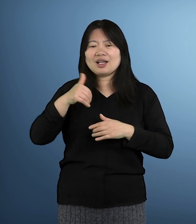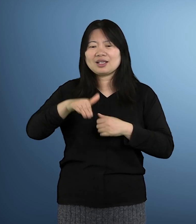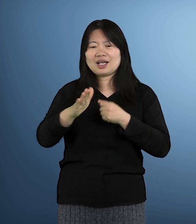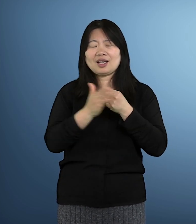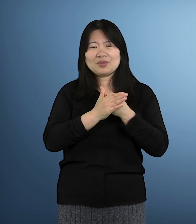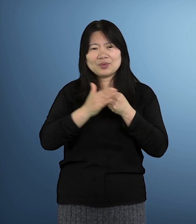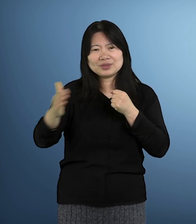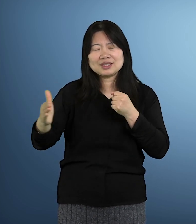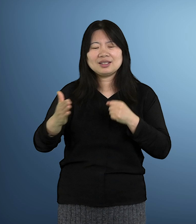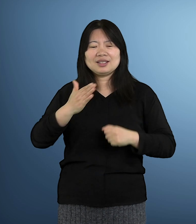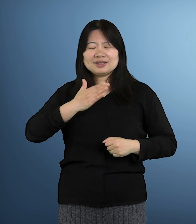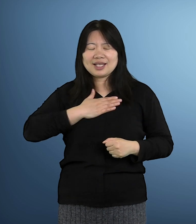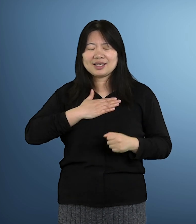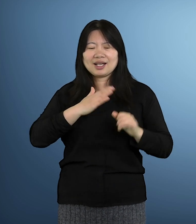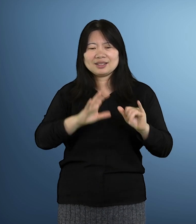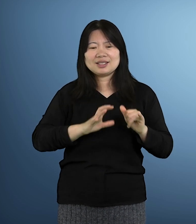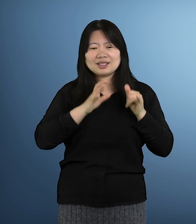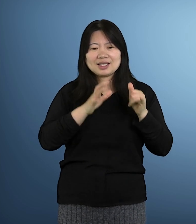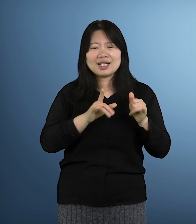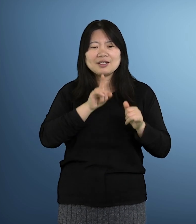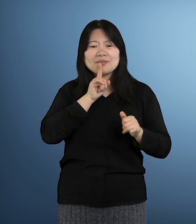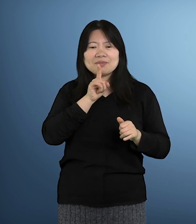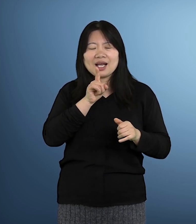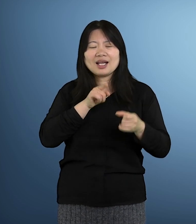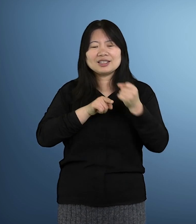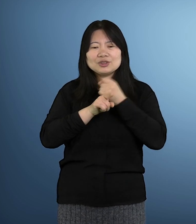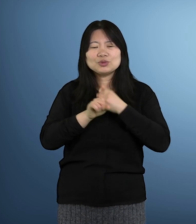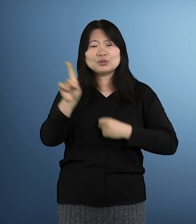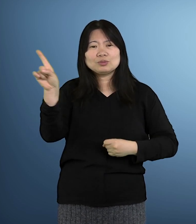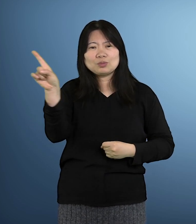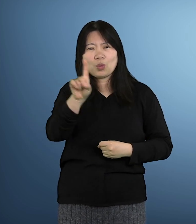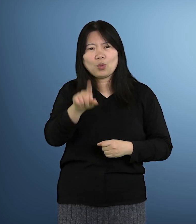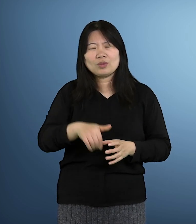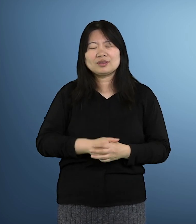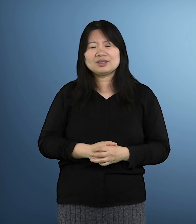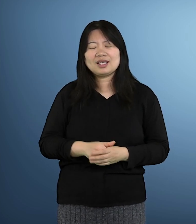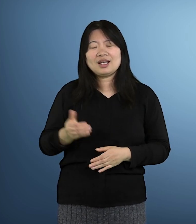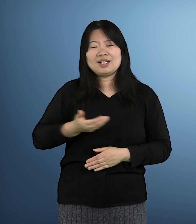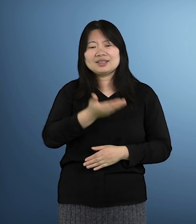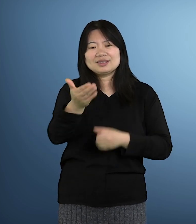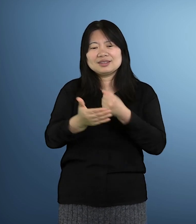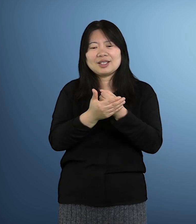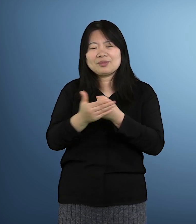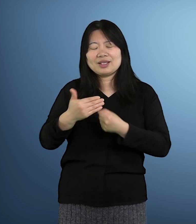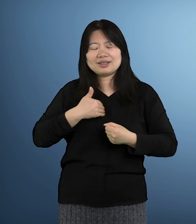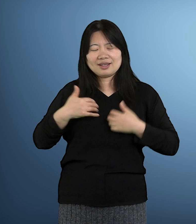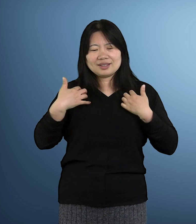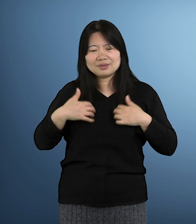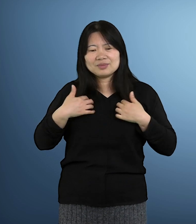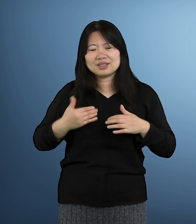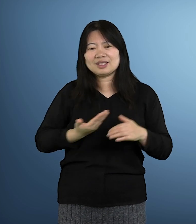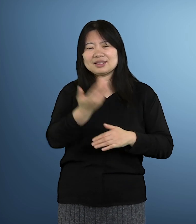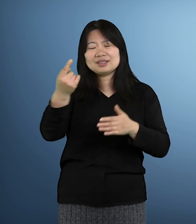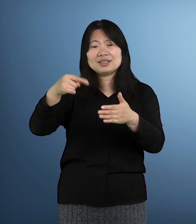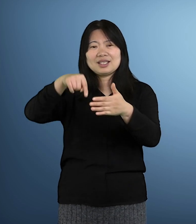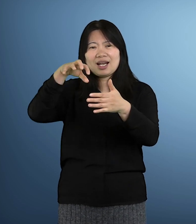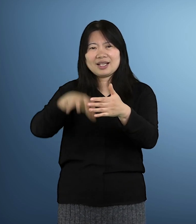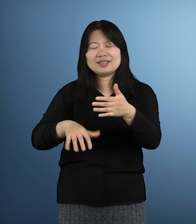가오니 내가 세상에서 이 말을 하옵는 것은 그들로 내 기쁨을 그들